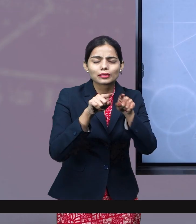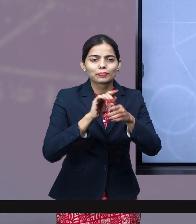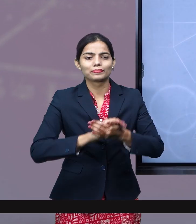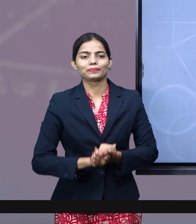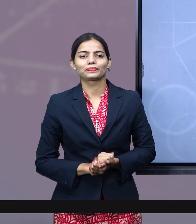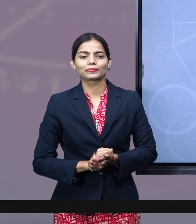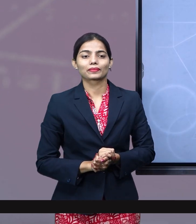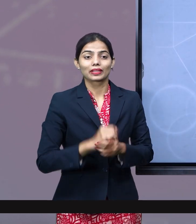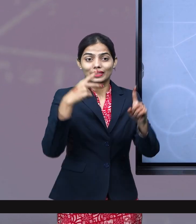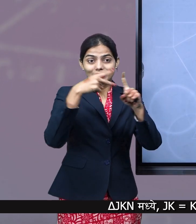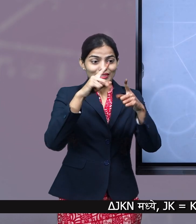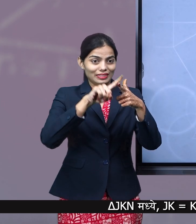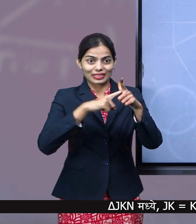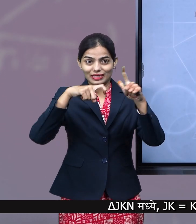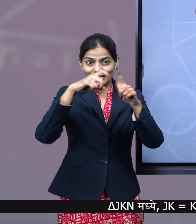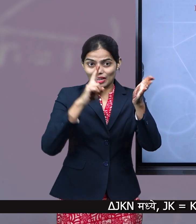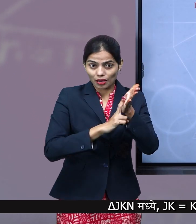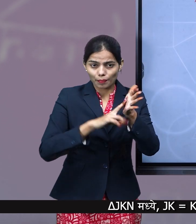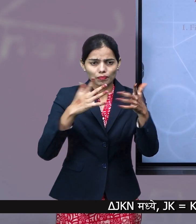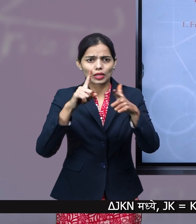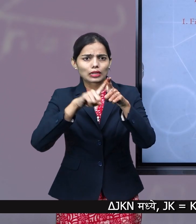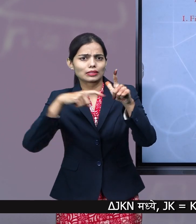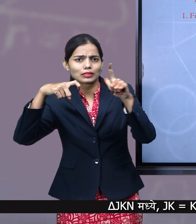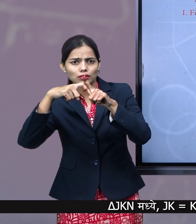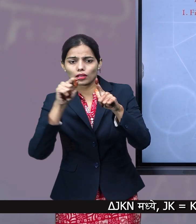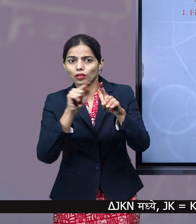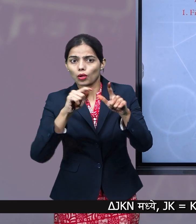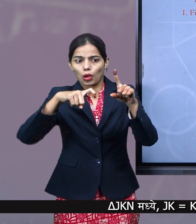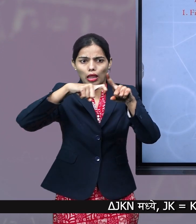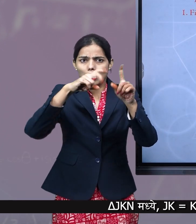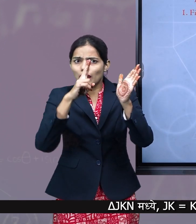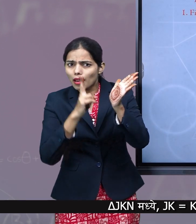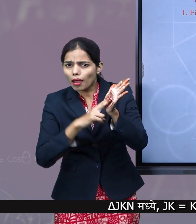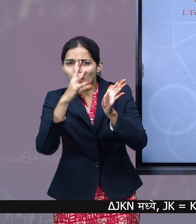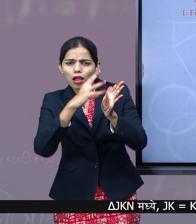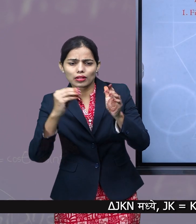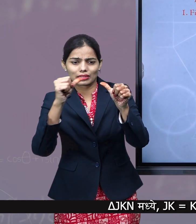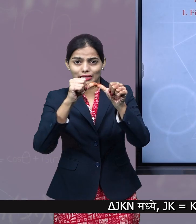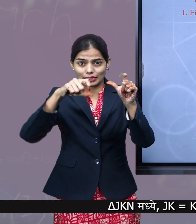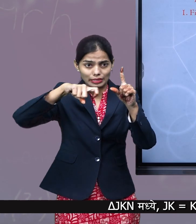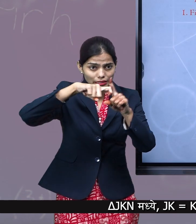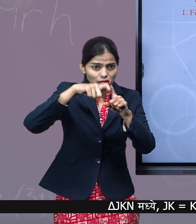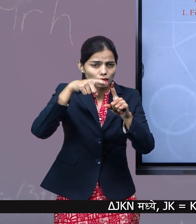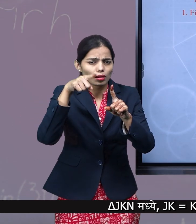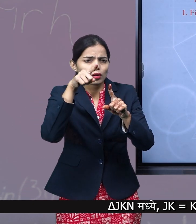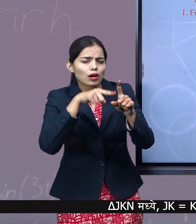उदाहरण, ट्रायंगल JKN मध्ये JK = KN आणि AK हा